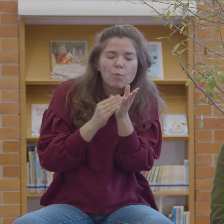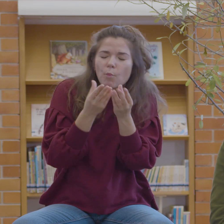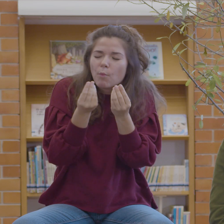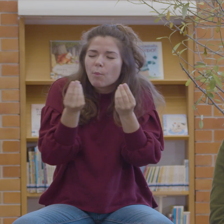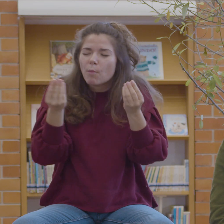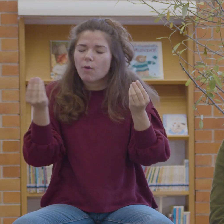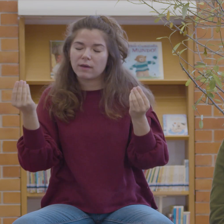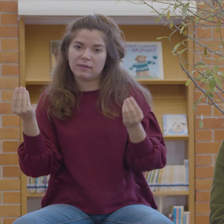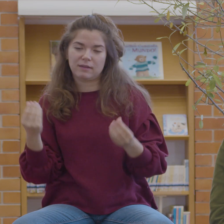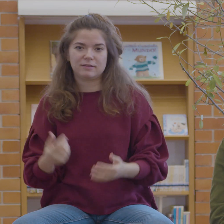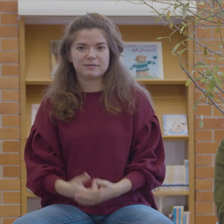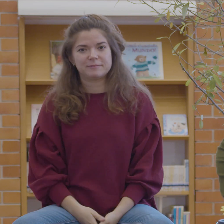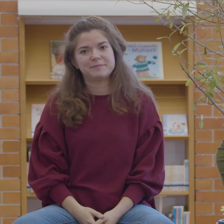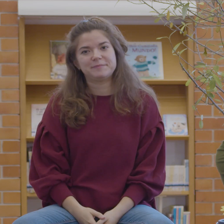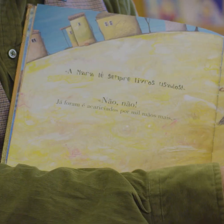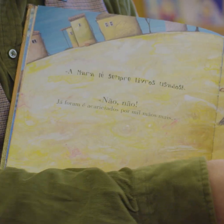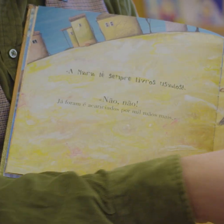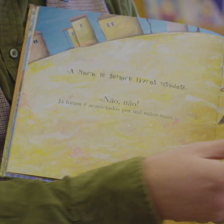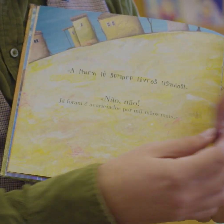mais.